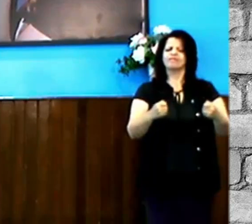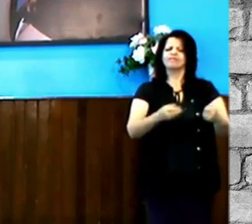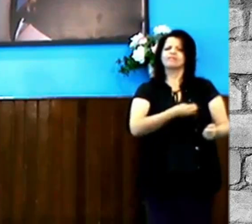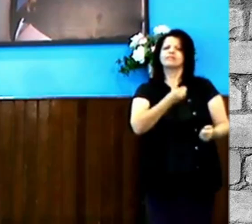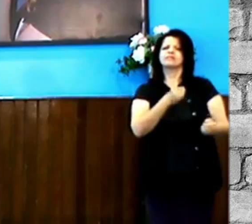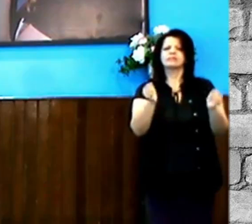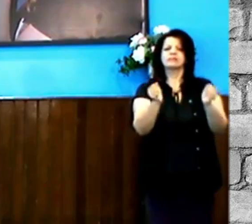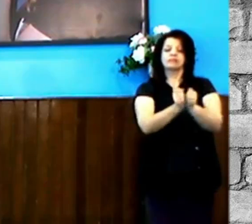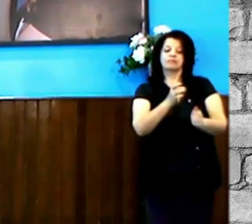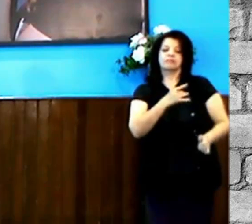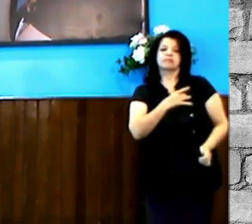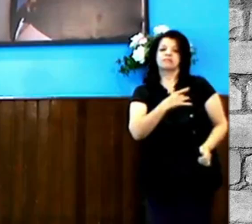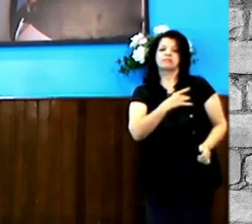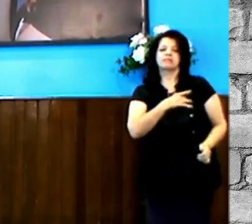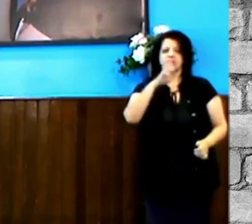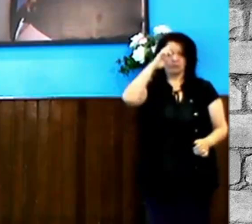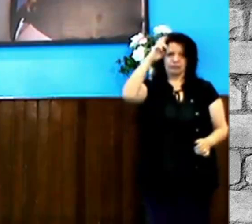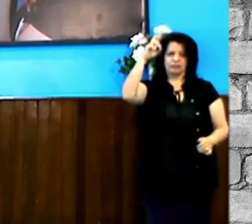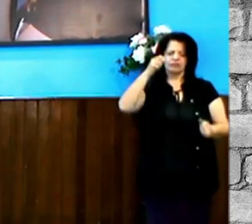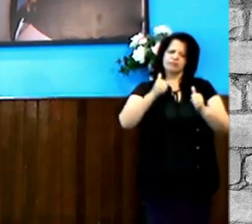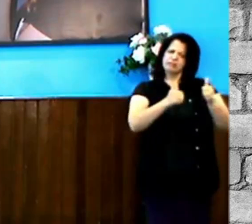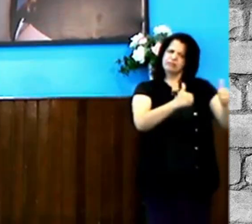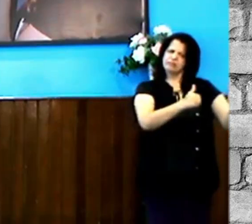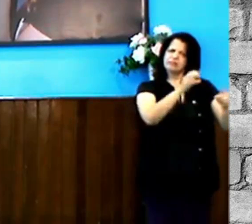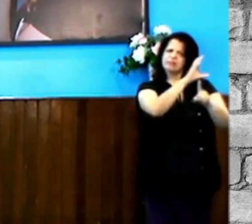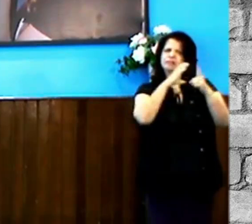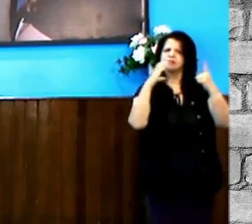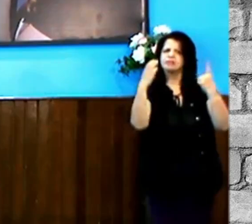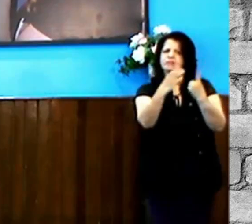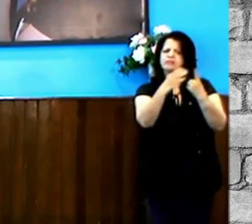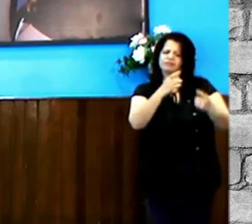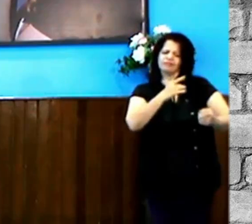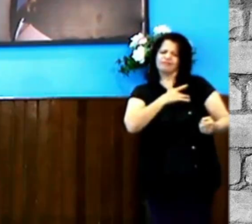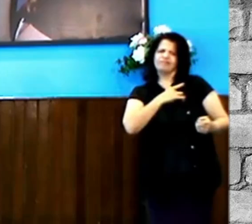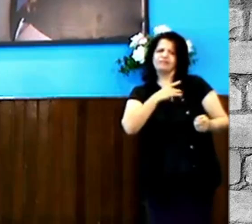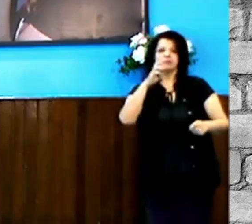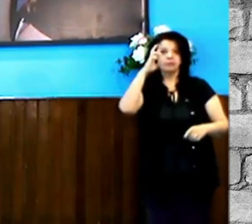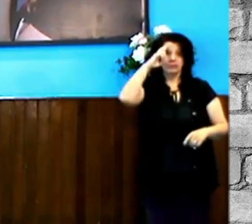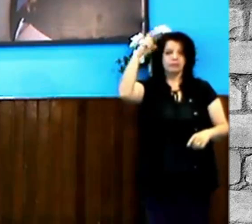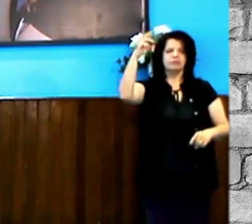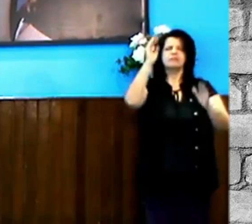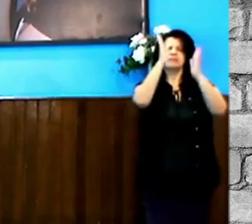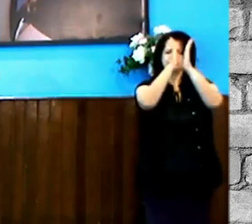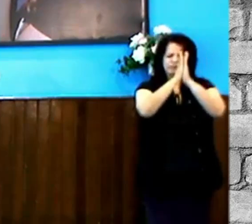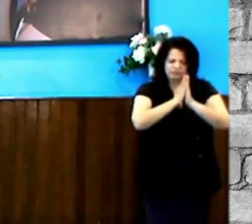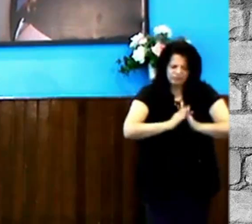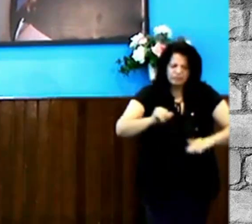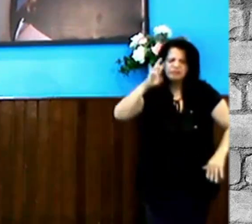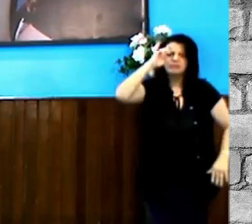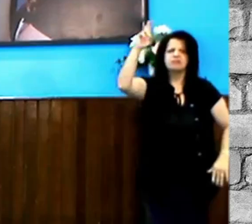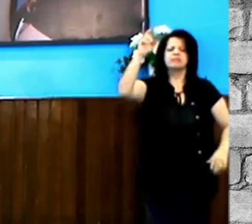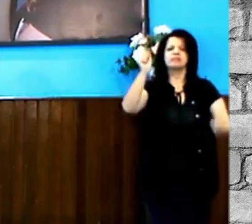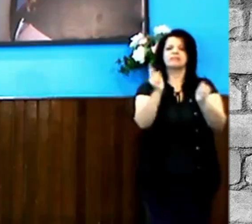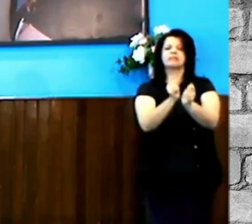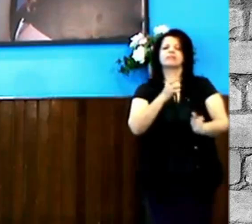com temor do Senhor. Acompanhar esse culto no temor do Senhor. Adorar a Deus com temor, no